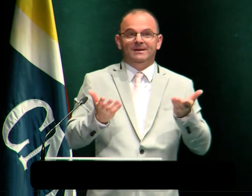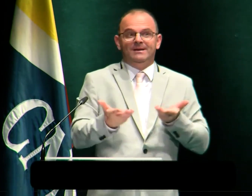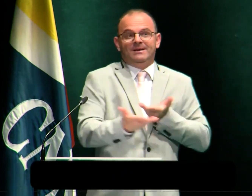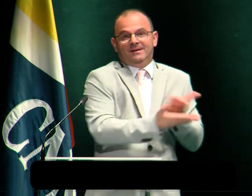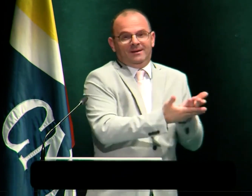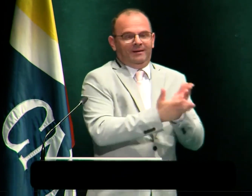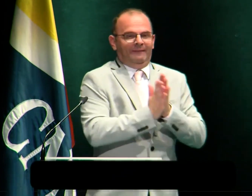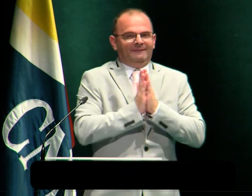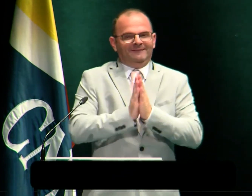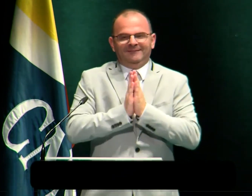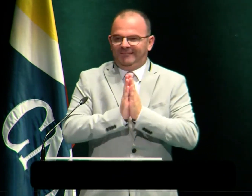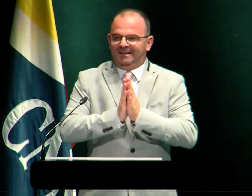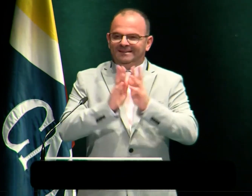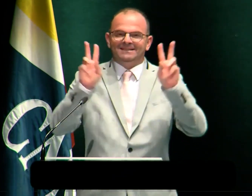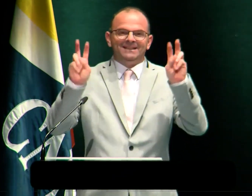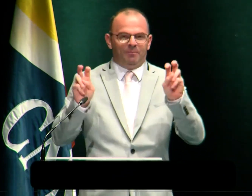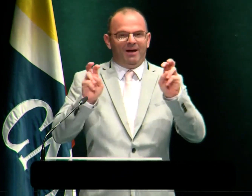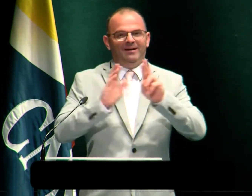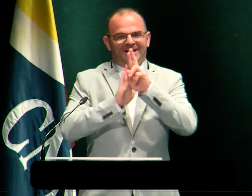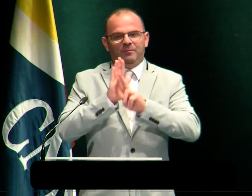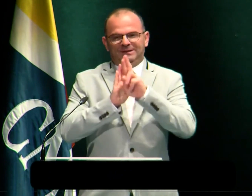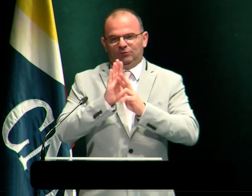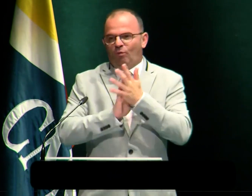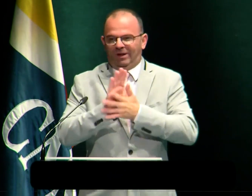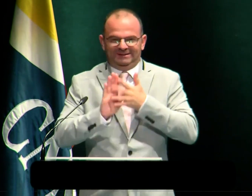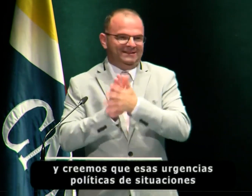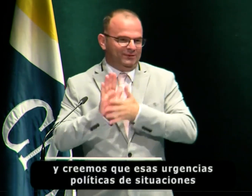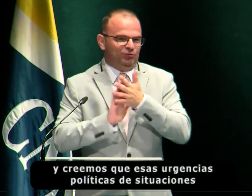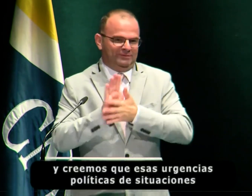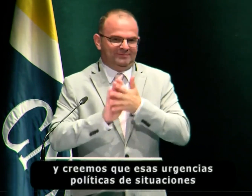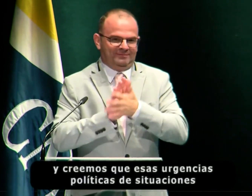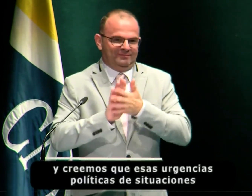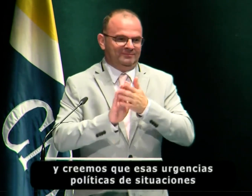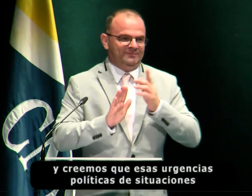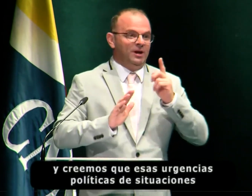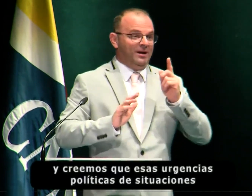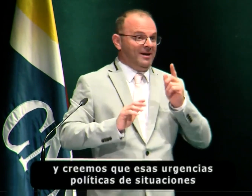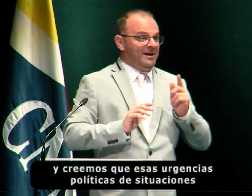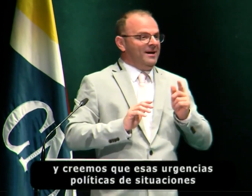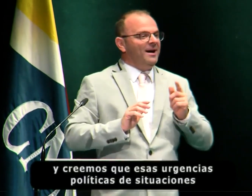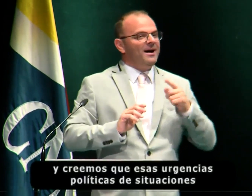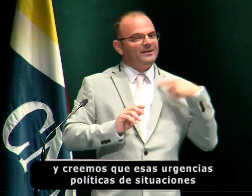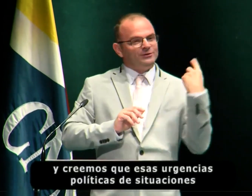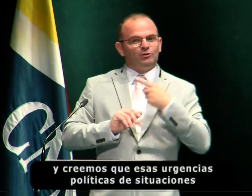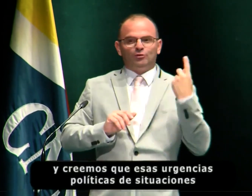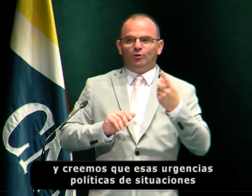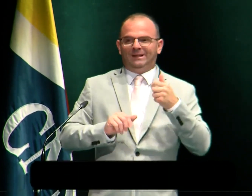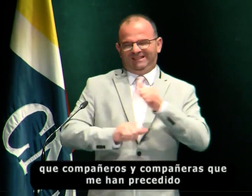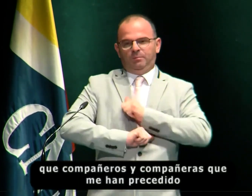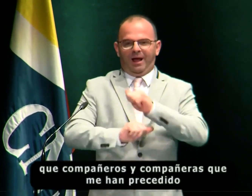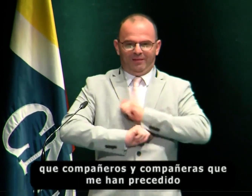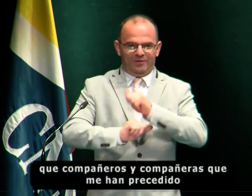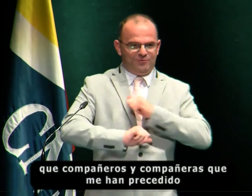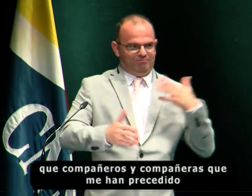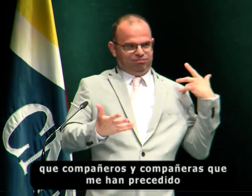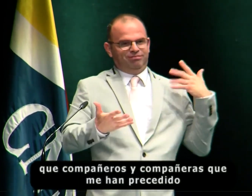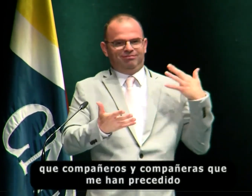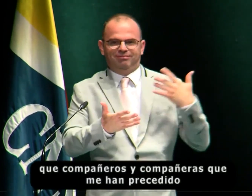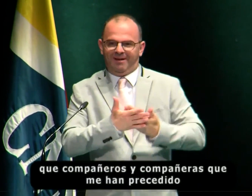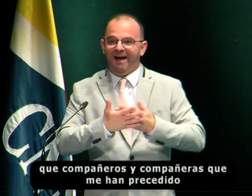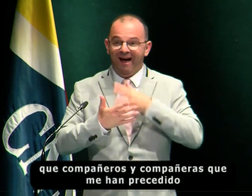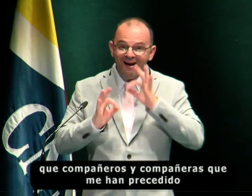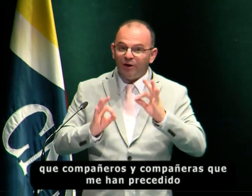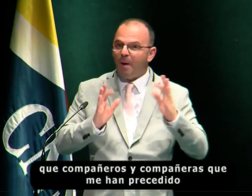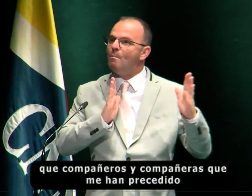que compañeros y compañeras que me han precedido en la palabra han trasladado, hemos hablado acerca del reglamento de la lengua de